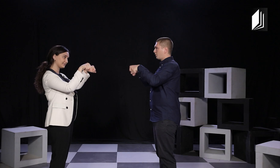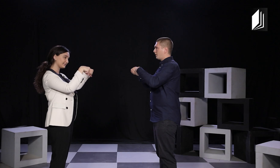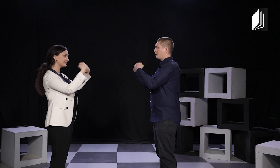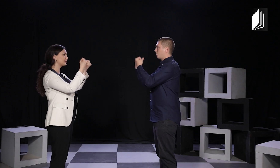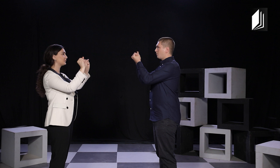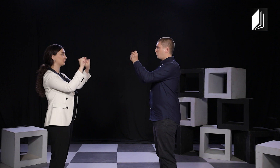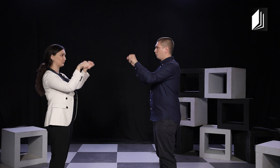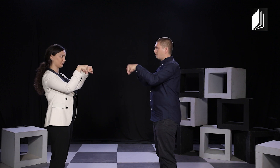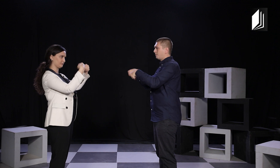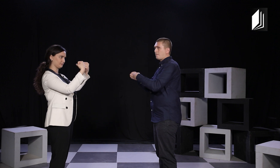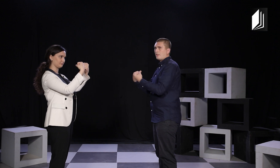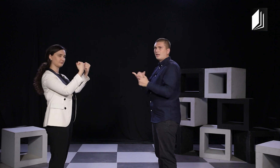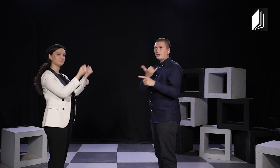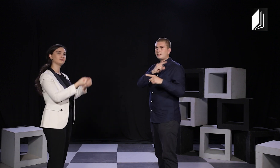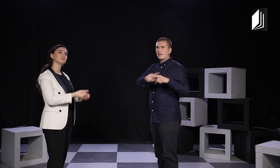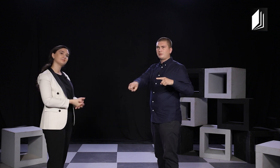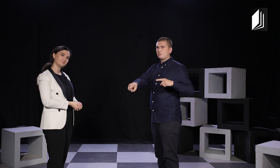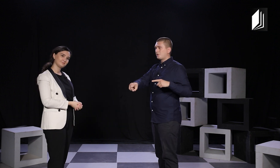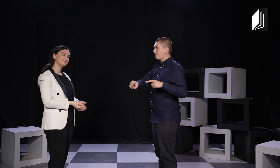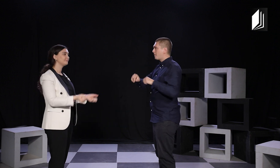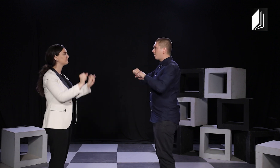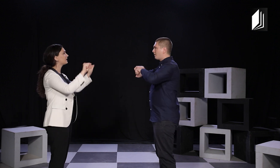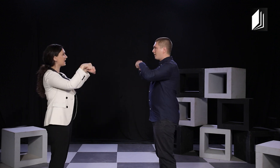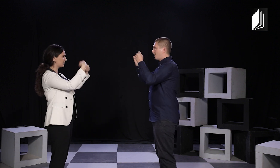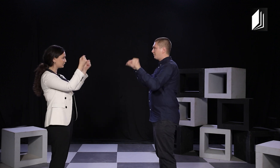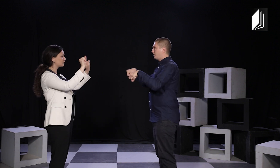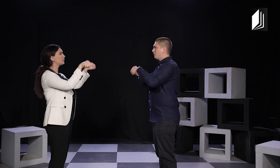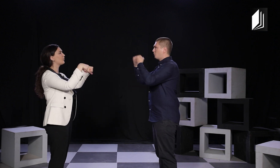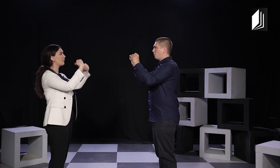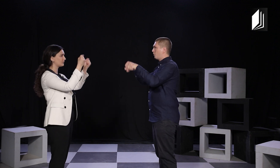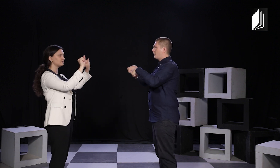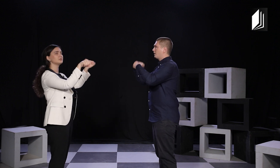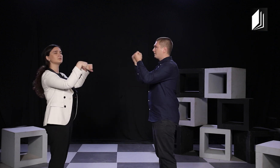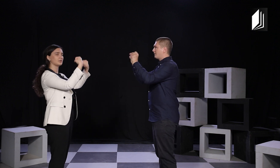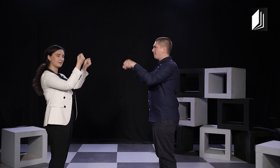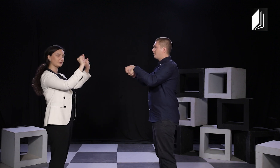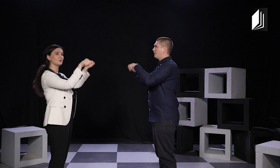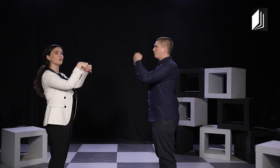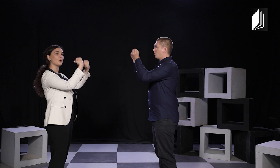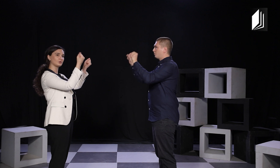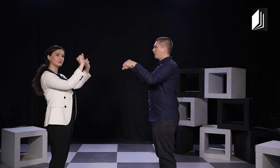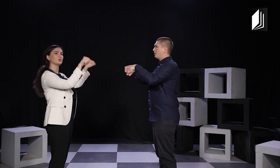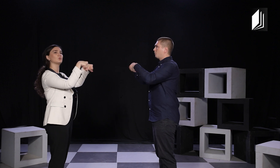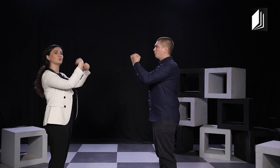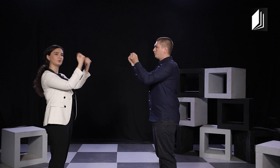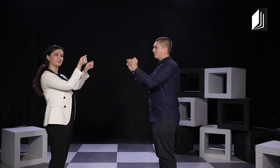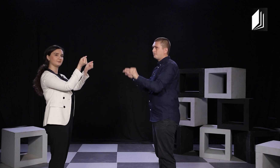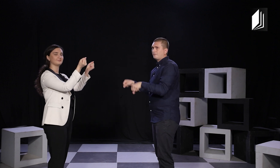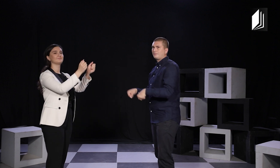4 5. ახლა კი სტრაპტემში. 1 2 3 4 5.